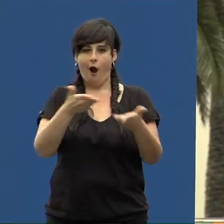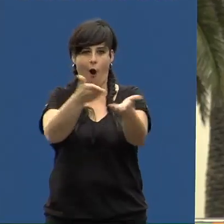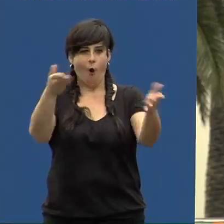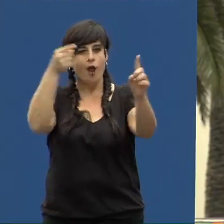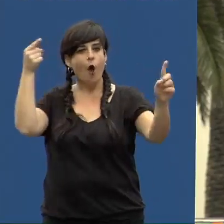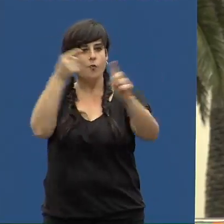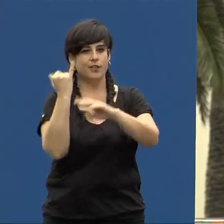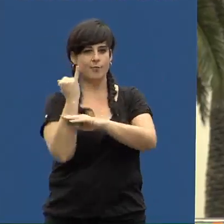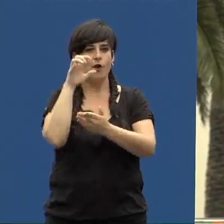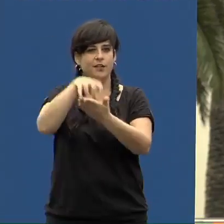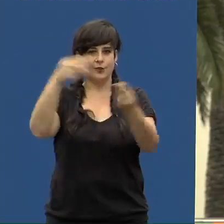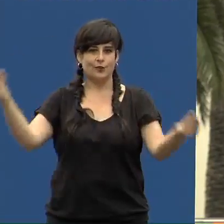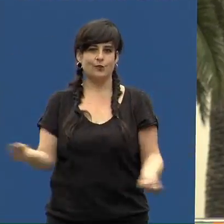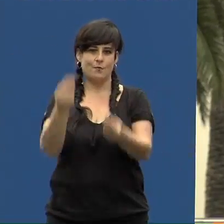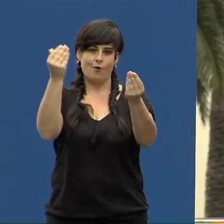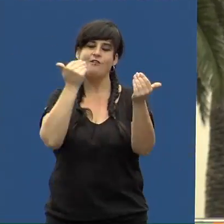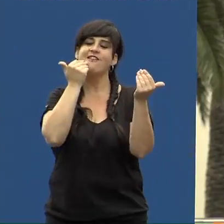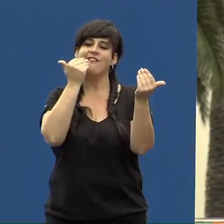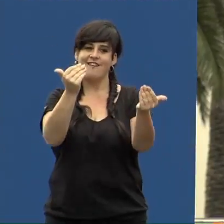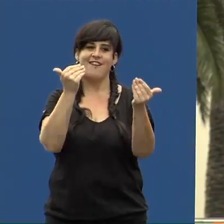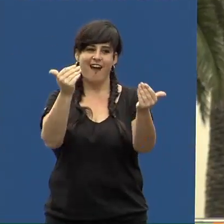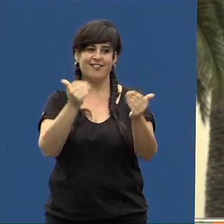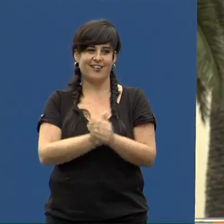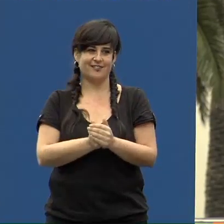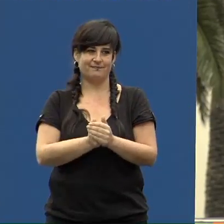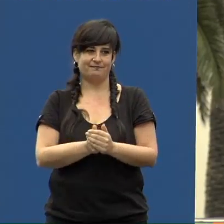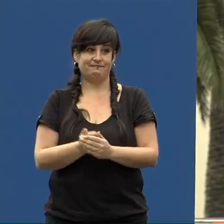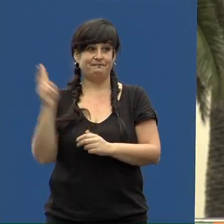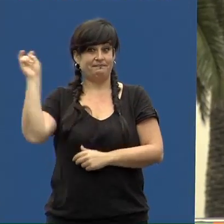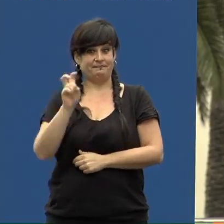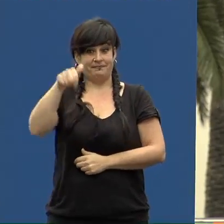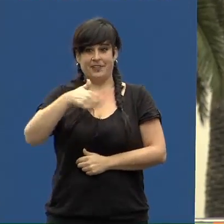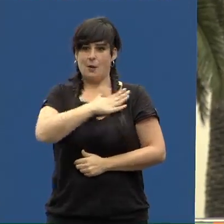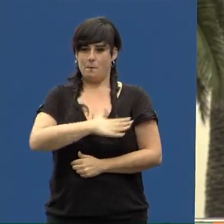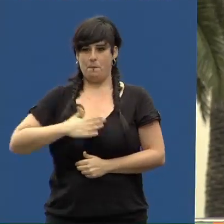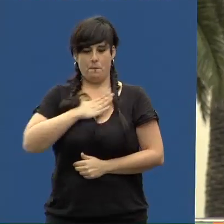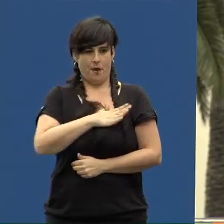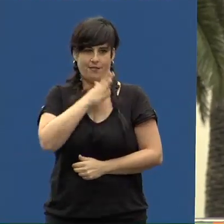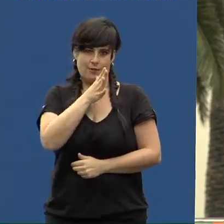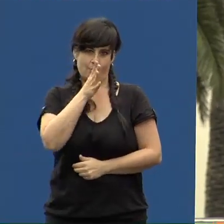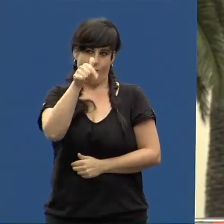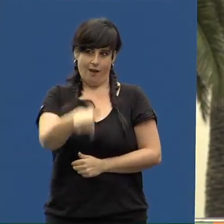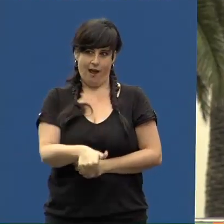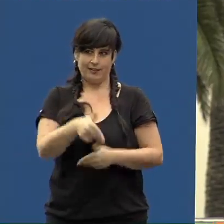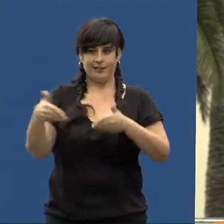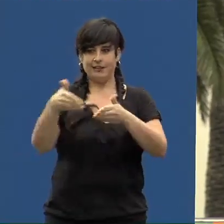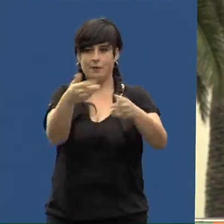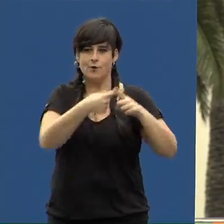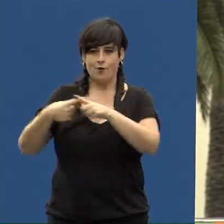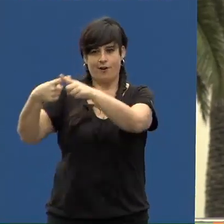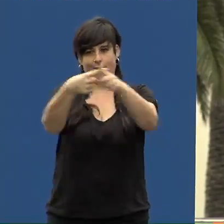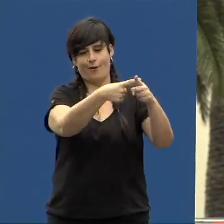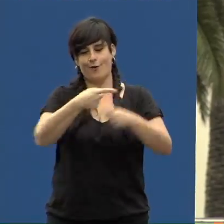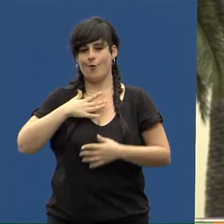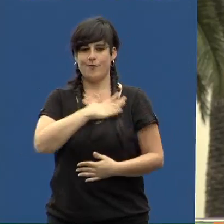dignificar vuestras instituciones. Muchas gracias y un placer poder venir aquí a compartir un trocito de vuestro recorrido y aprender con vosotros